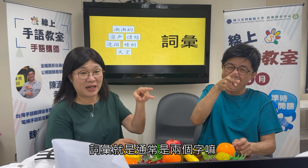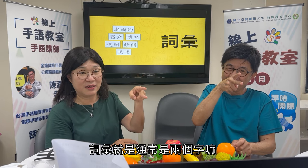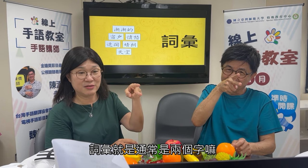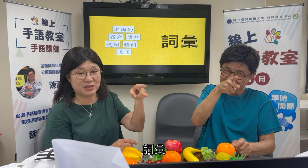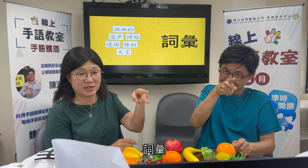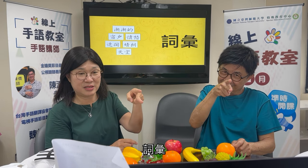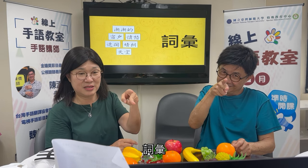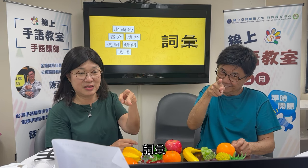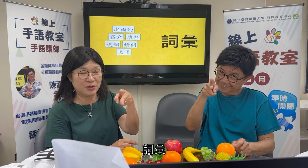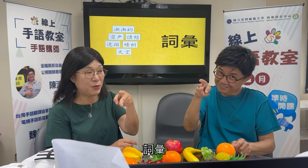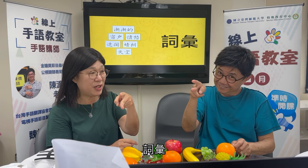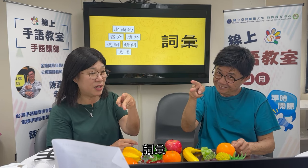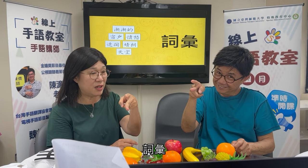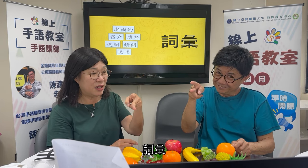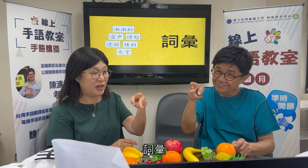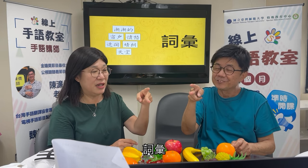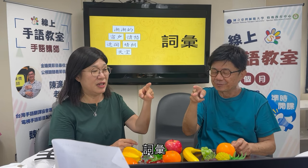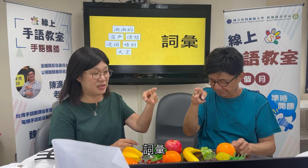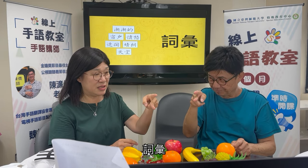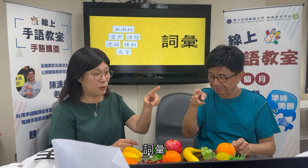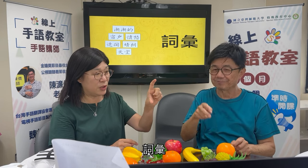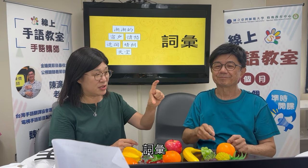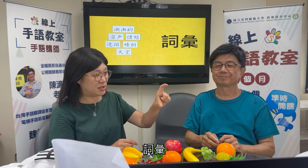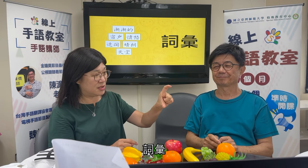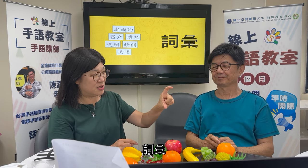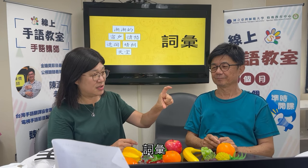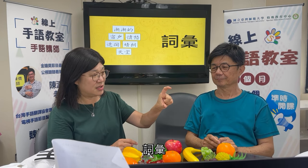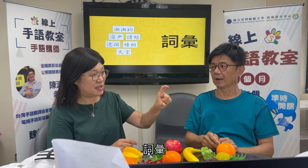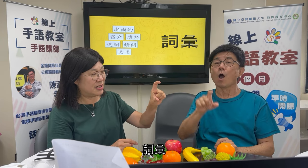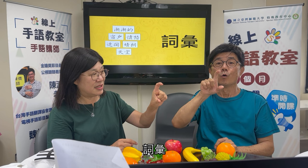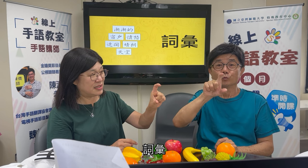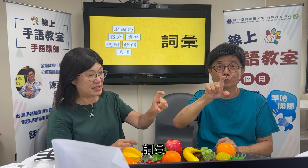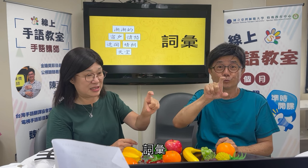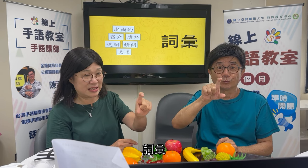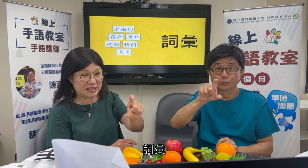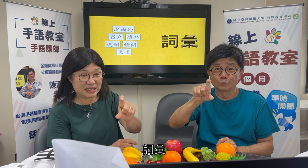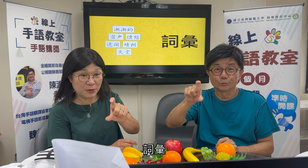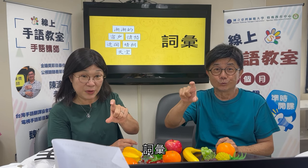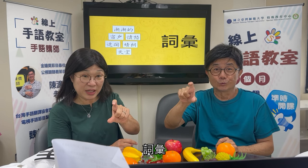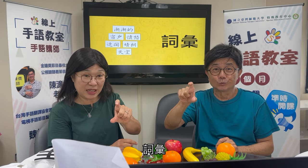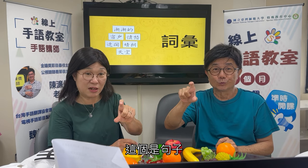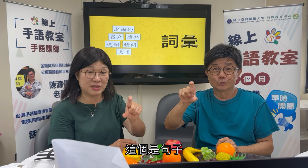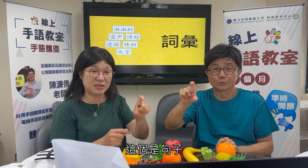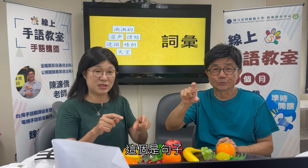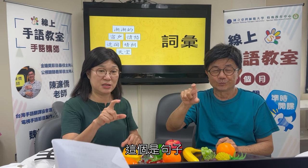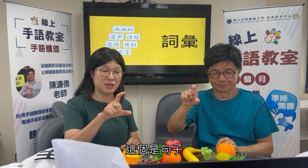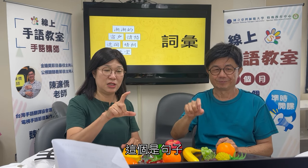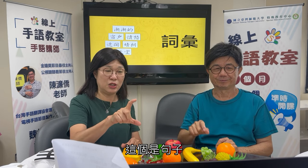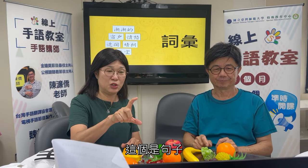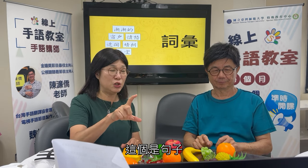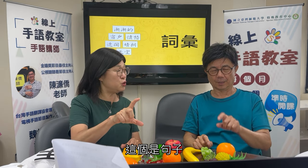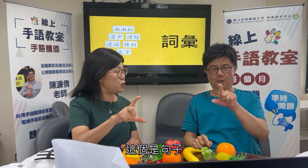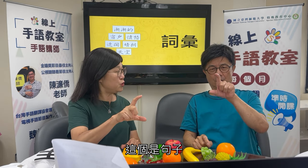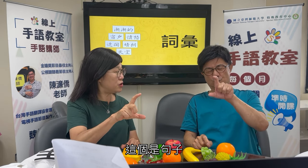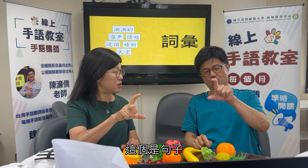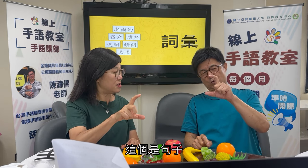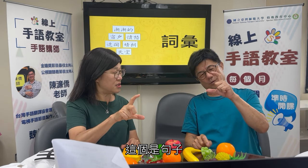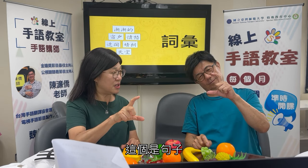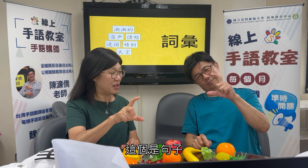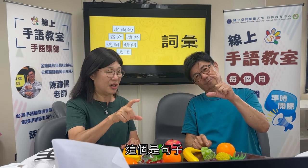就词汇，词或者是词汇，这个是句子，这